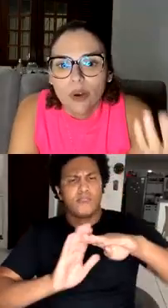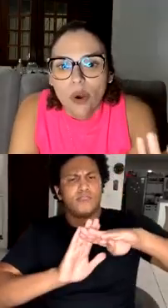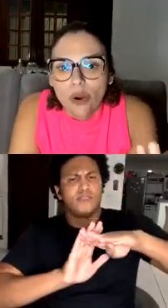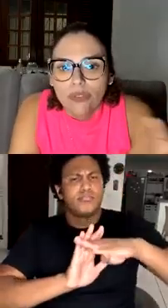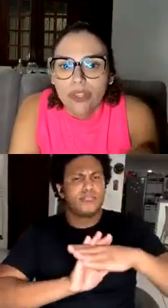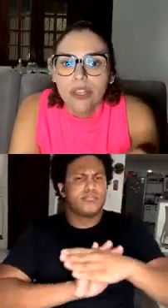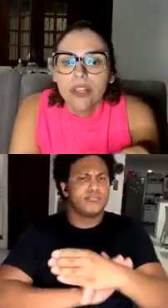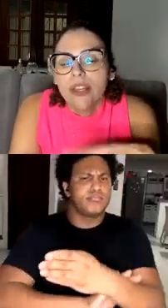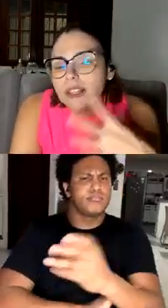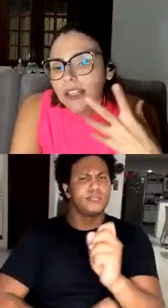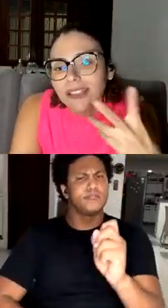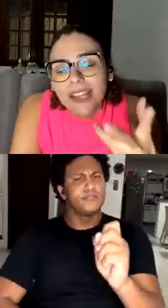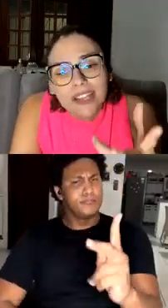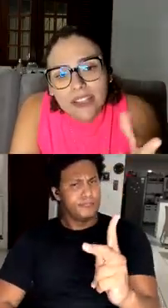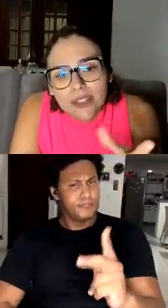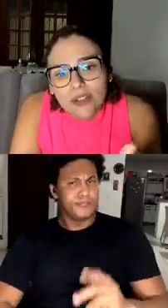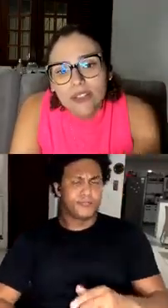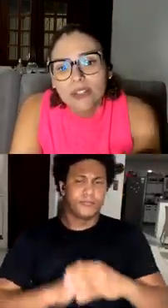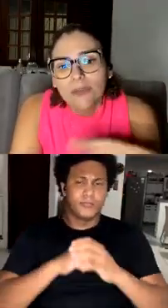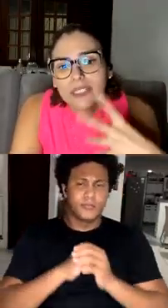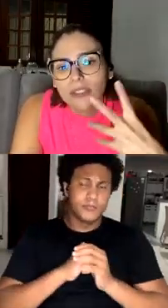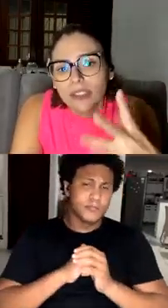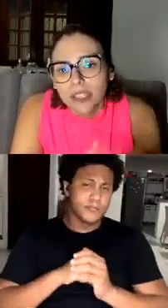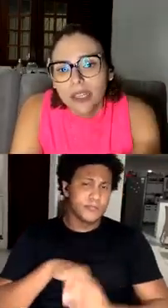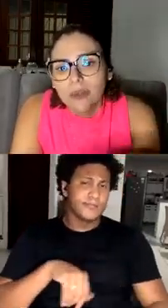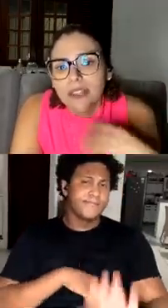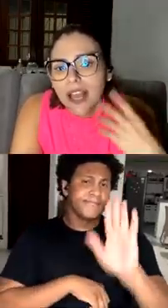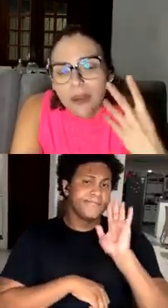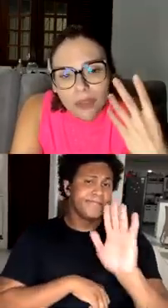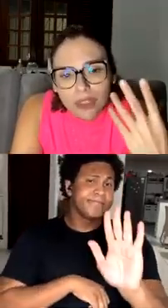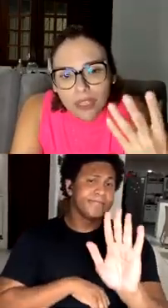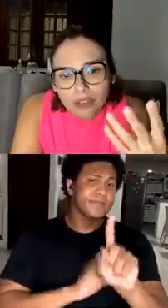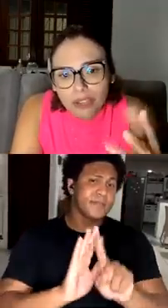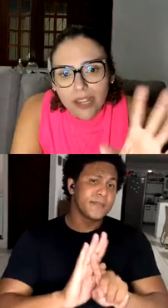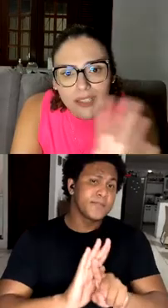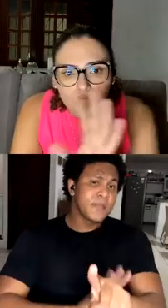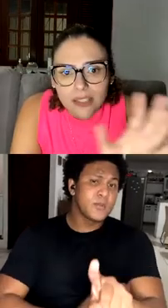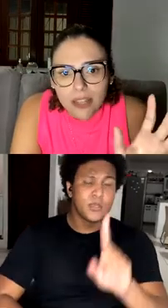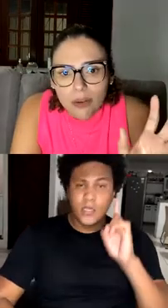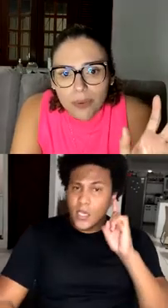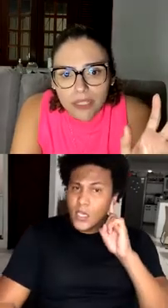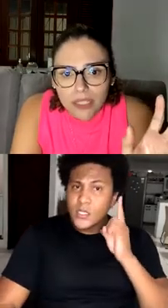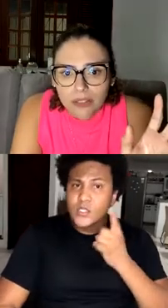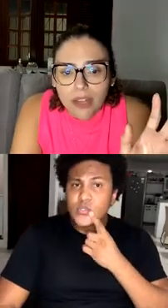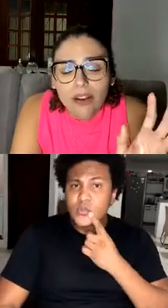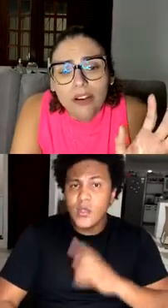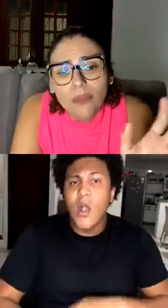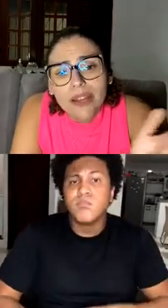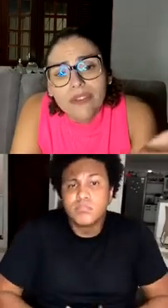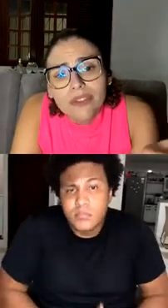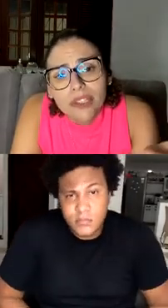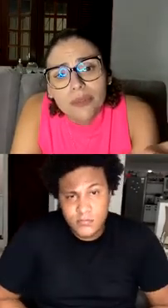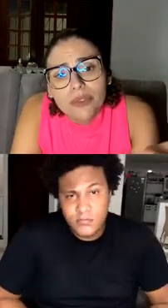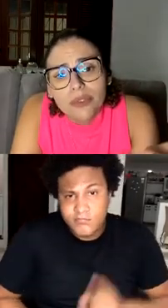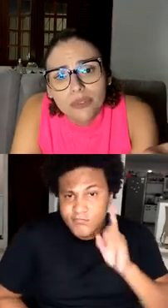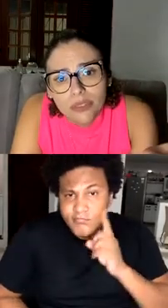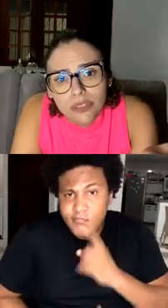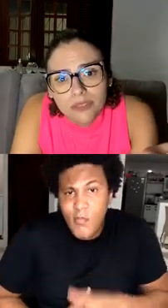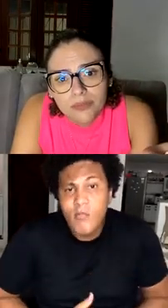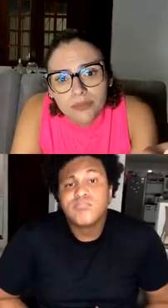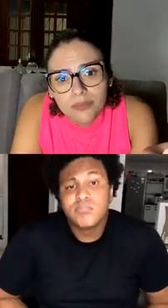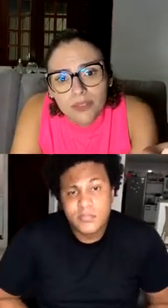criança ouve, entende as coisas com o passar do tempo, sabe do que acontece e isso é compreensível. Agora, como é que funciona para o